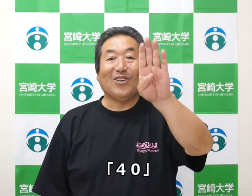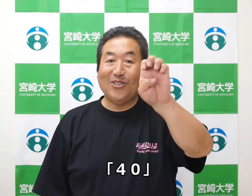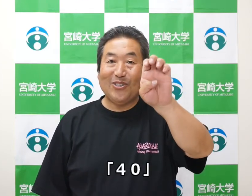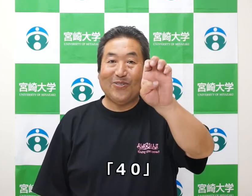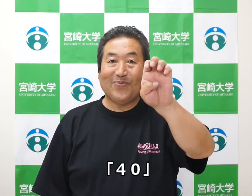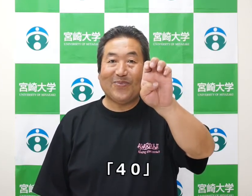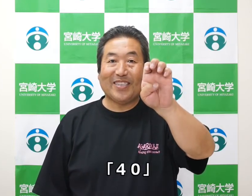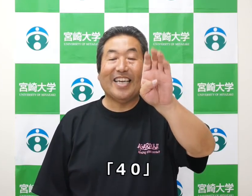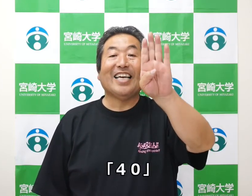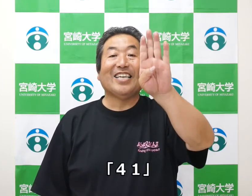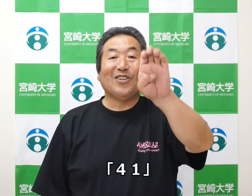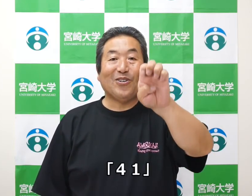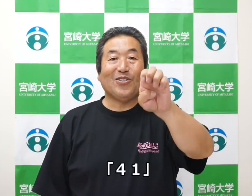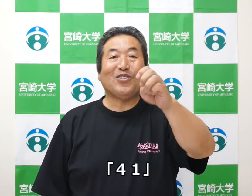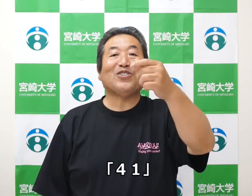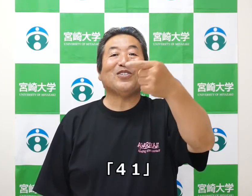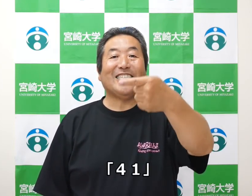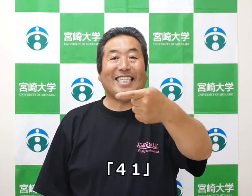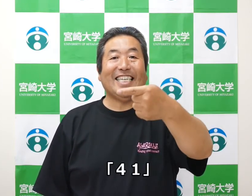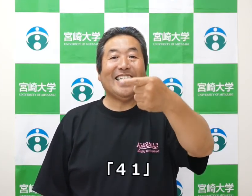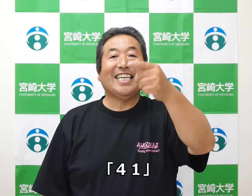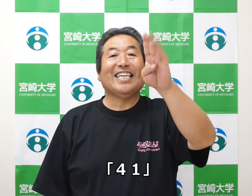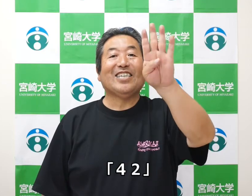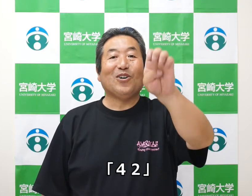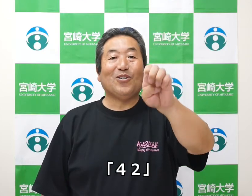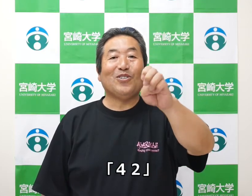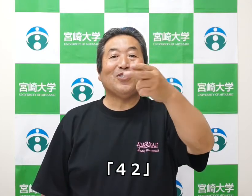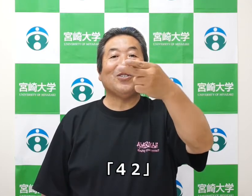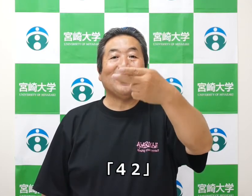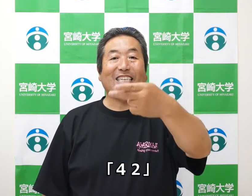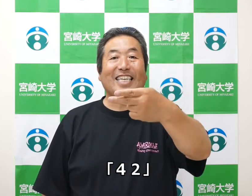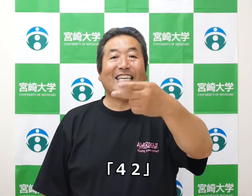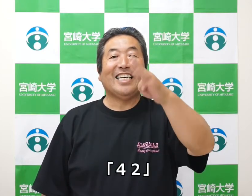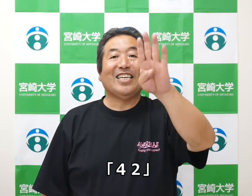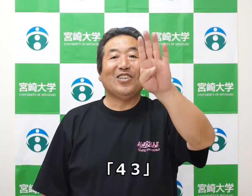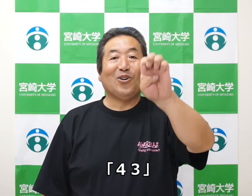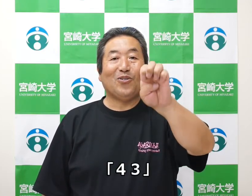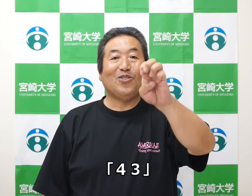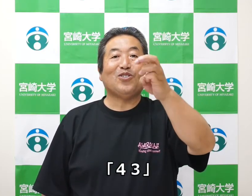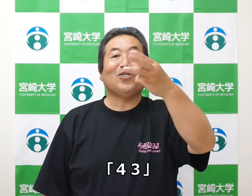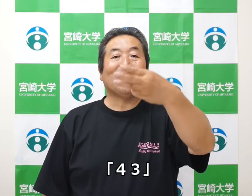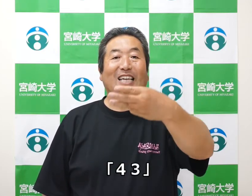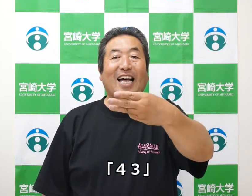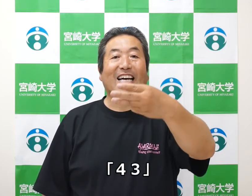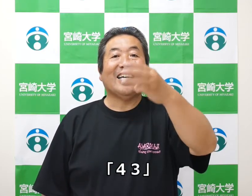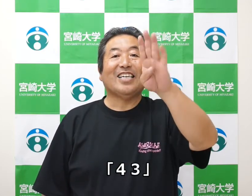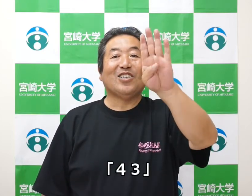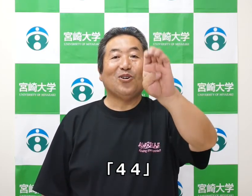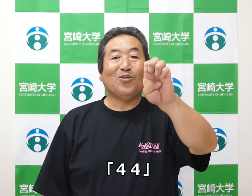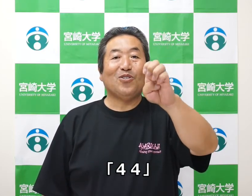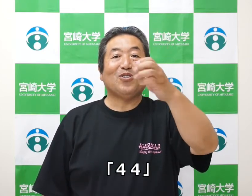40、41、42、43、